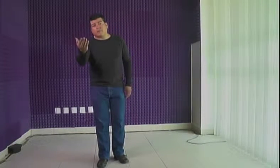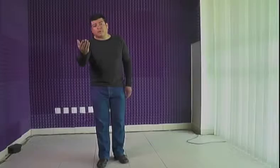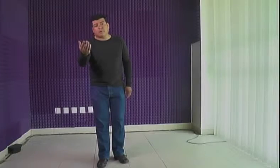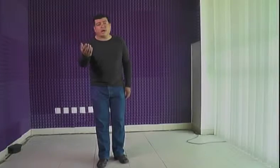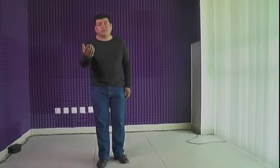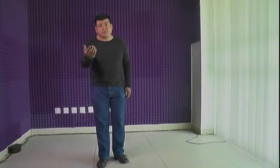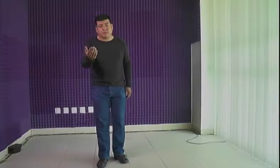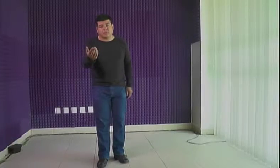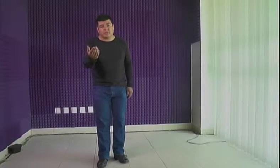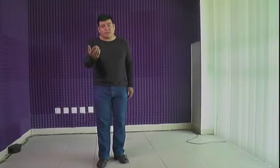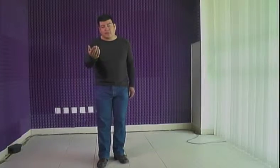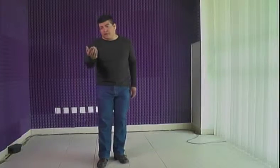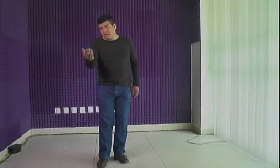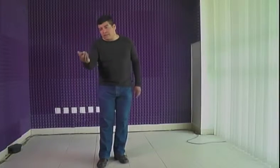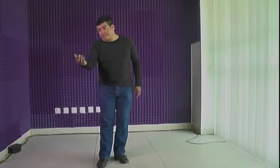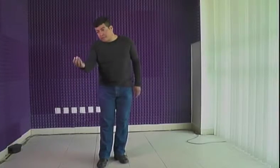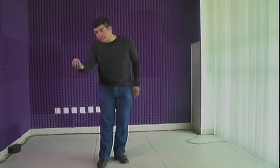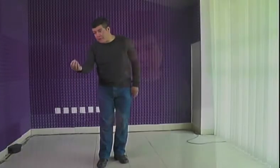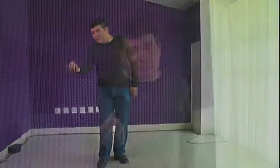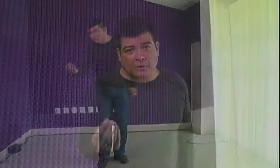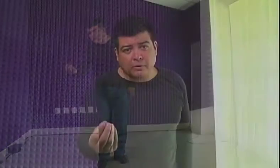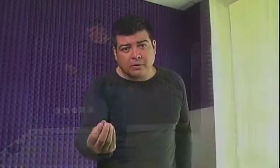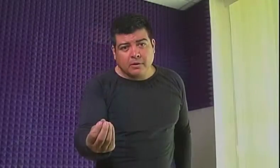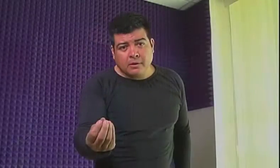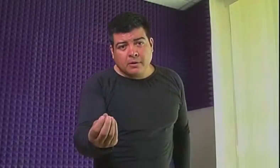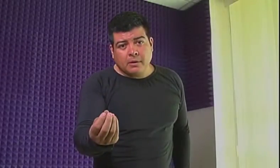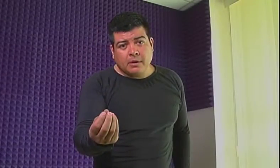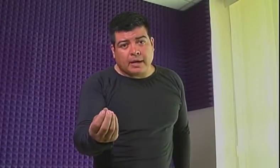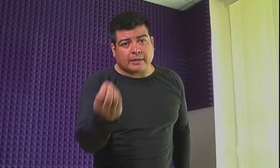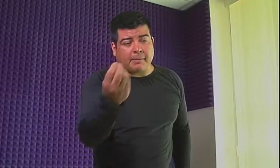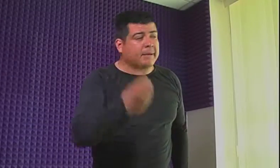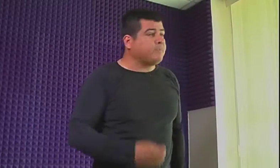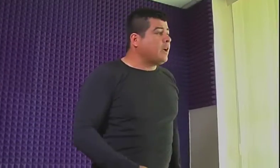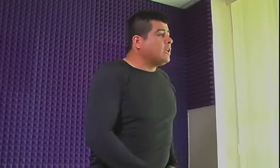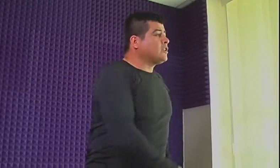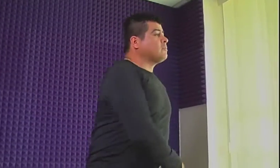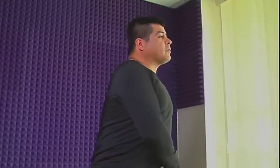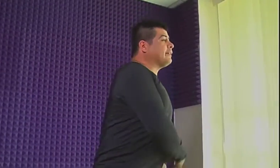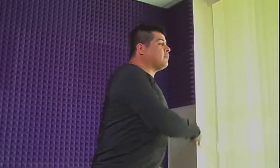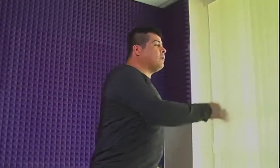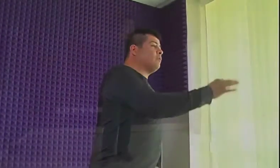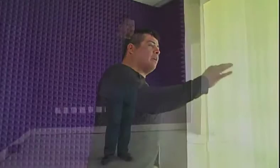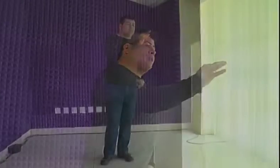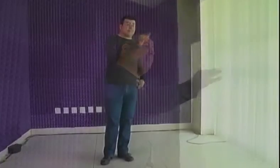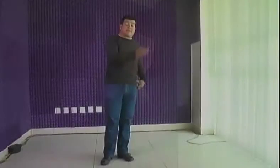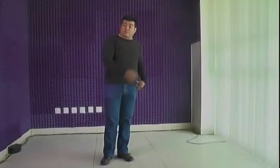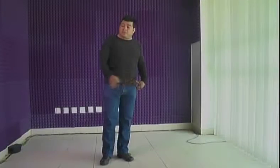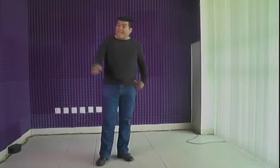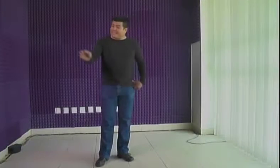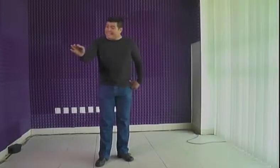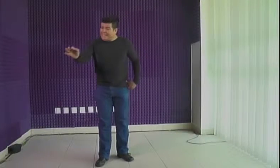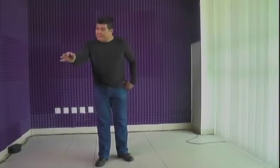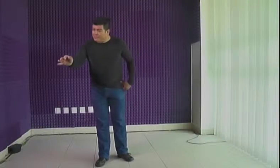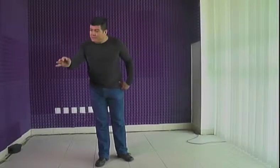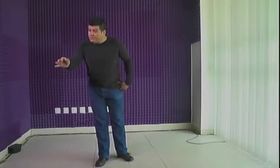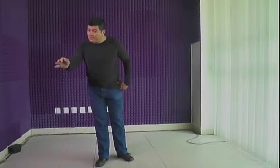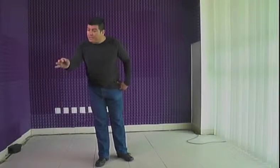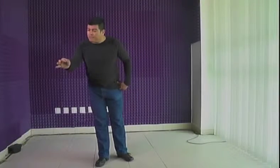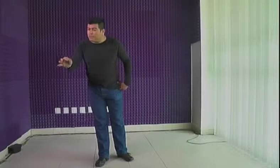favor, ayúdeme. Estoy enfermo. Artaban, de su morral, tomó una piedra preciosa y se la dio. Pero